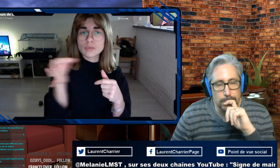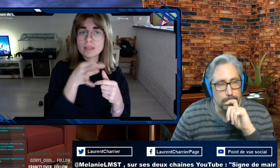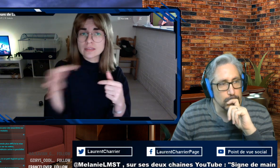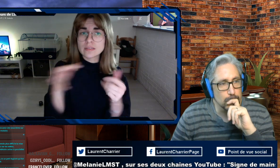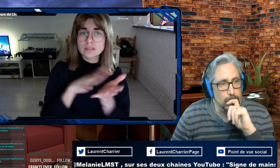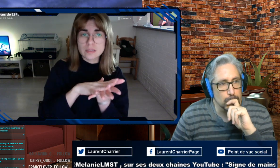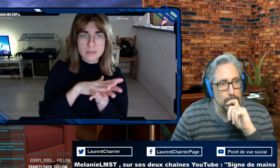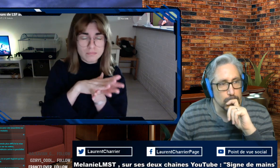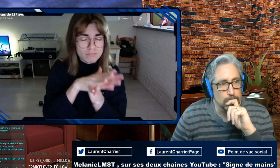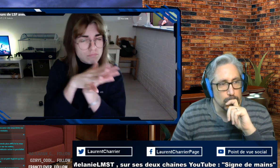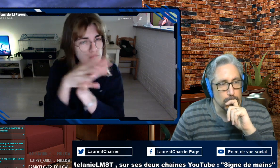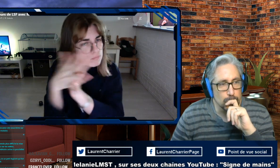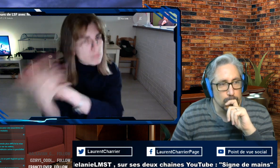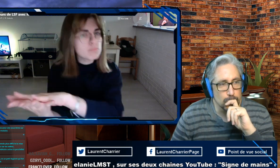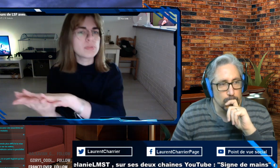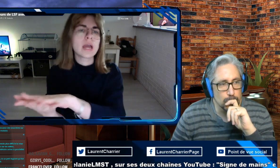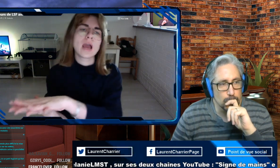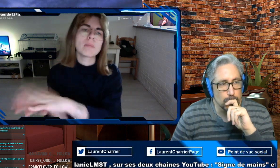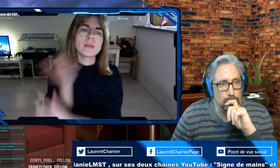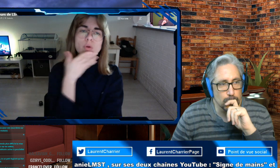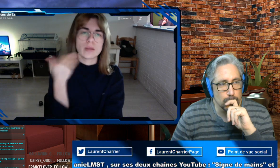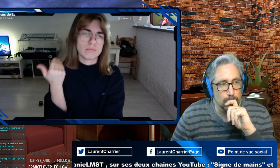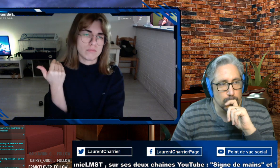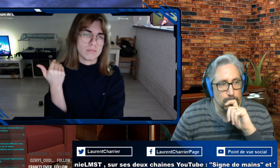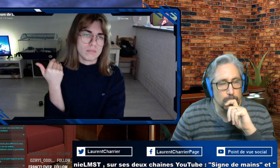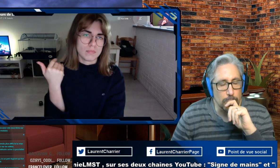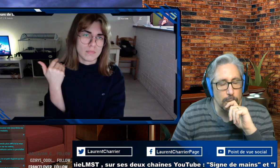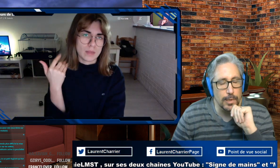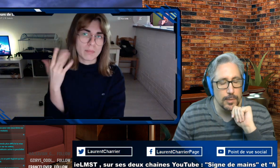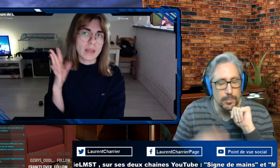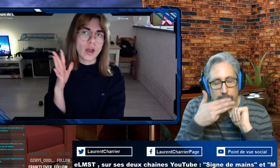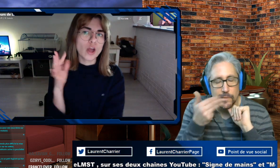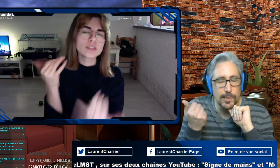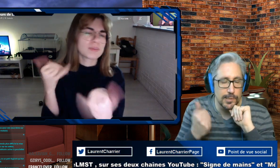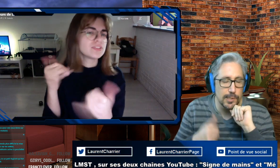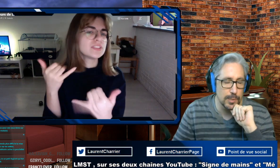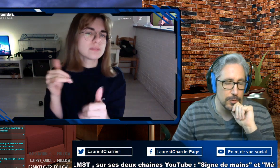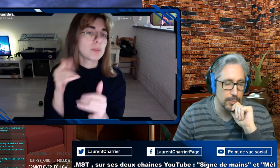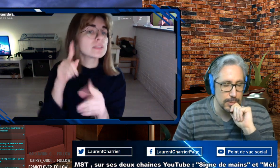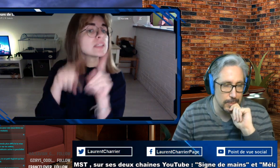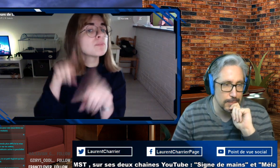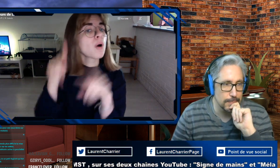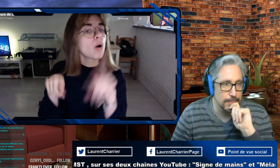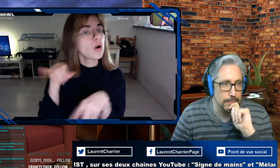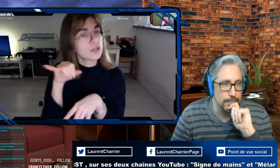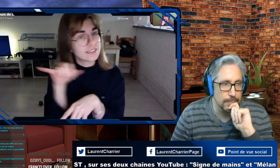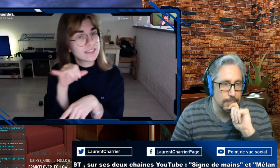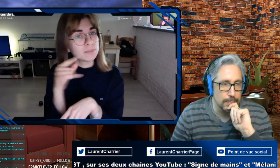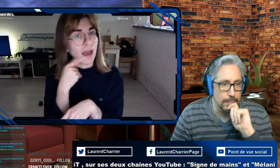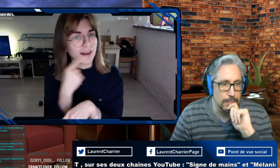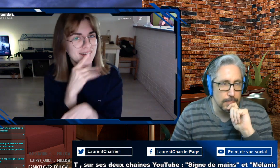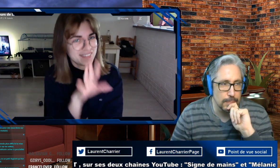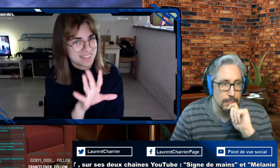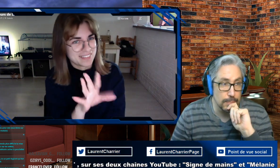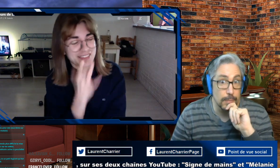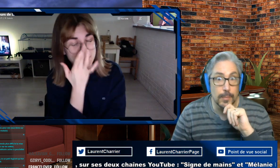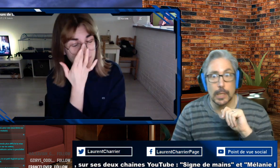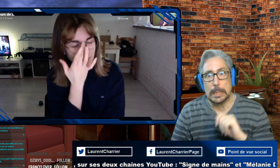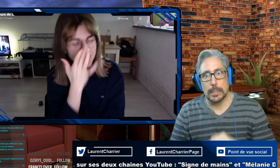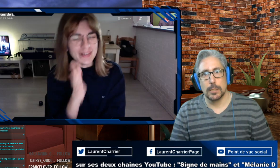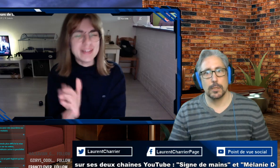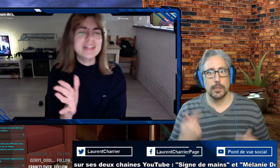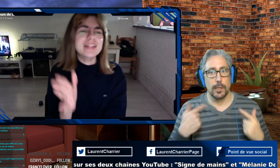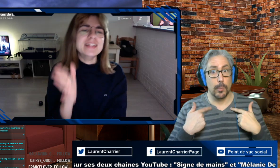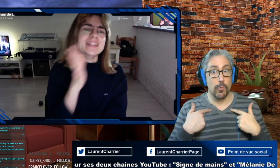sous-titres automatiques, c'est bien amélioré. Ouais, mais c'est pas fini. Après, ça dépend qui parle. Ça